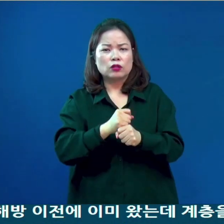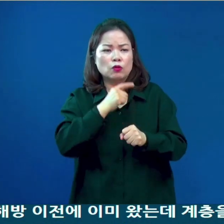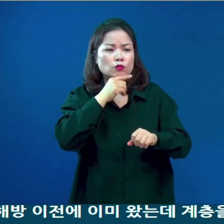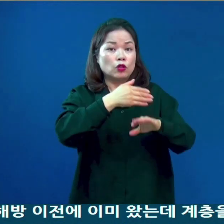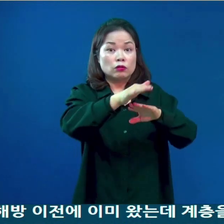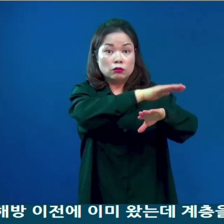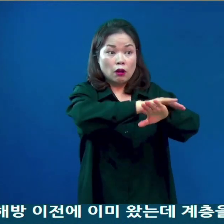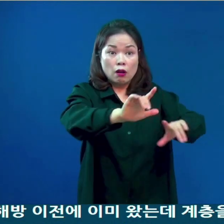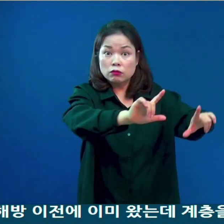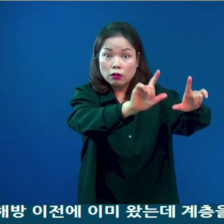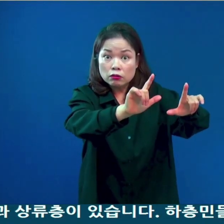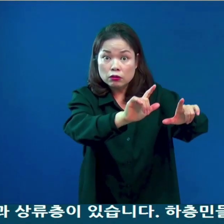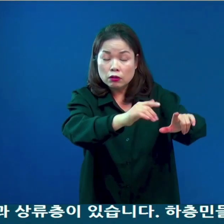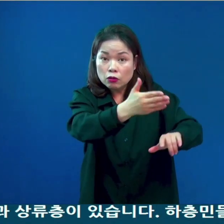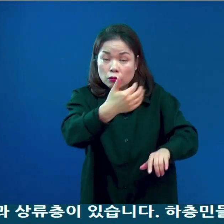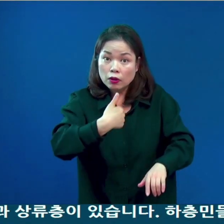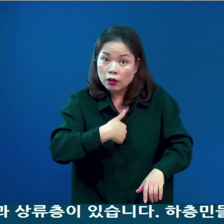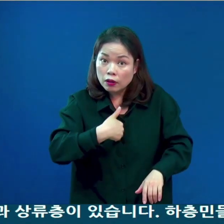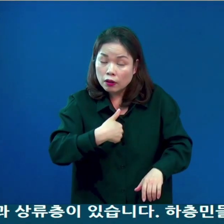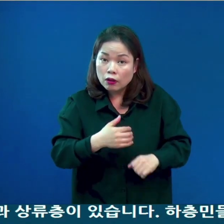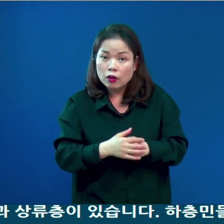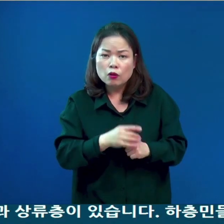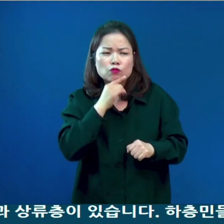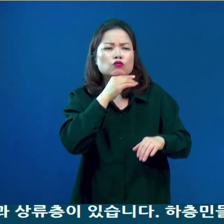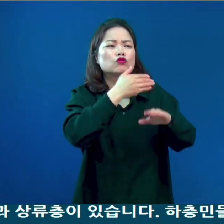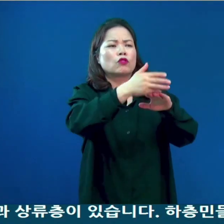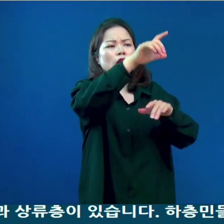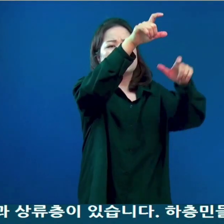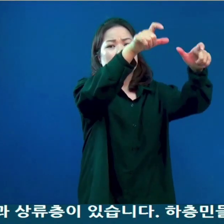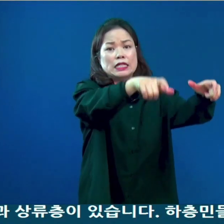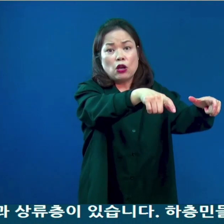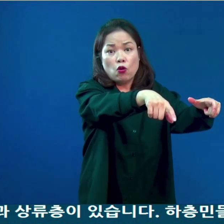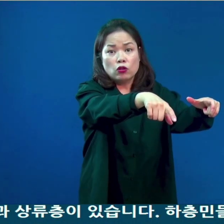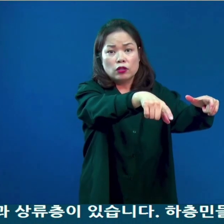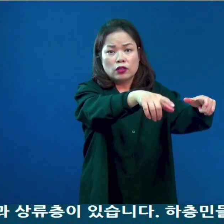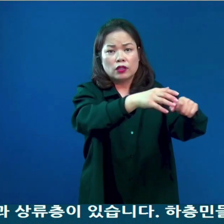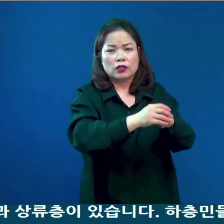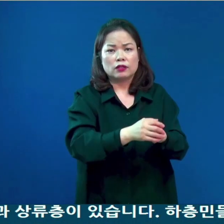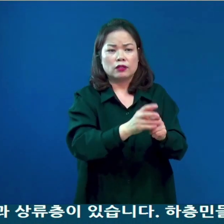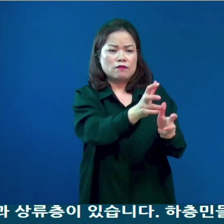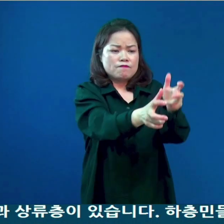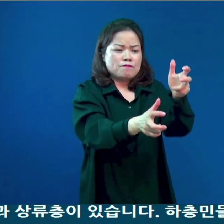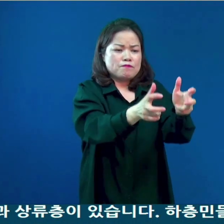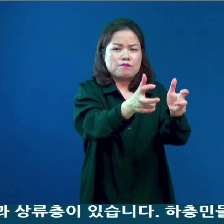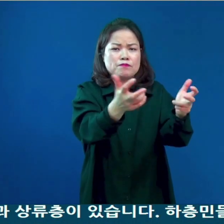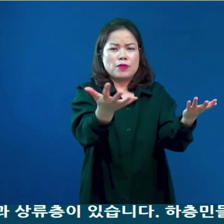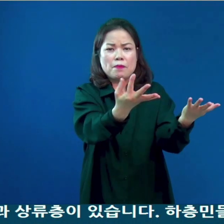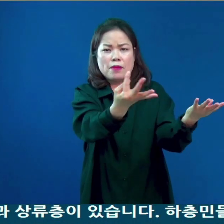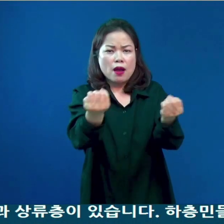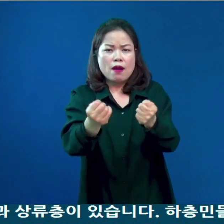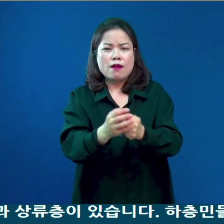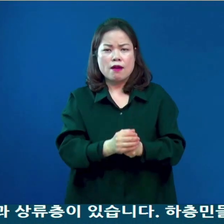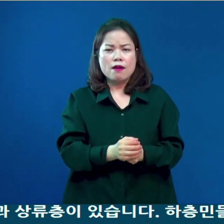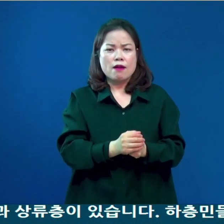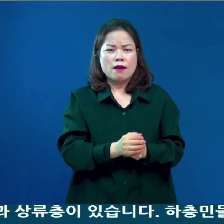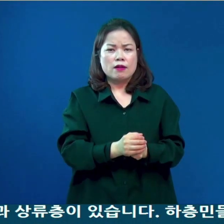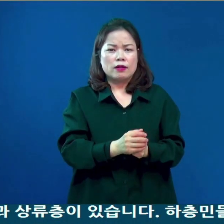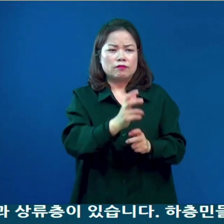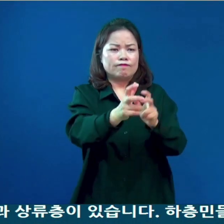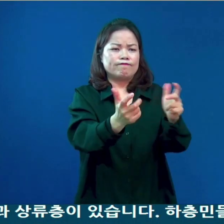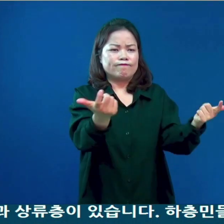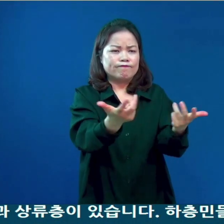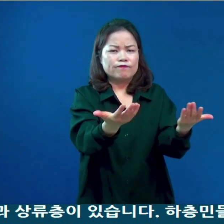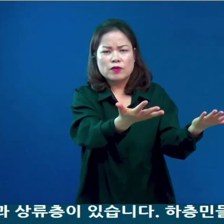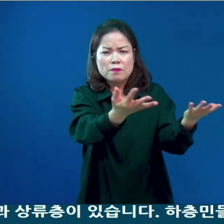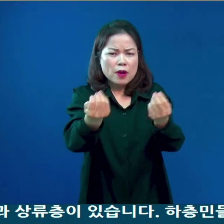잘 살았습니다. 여러분 아시겠습니다만 북한 지역에 이 공업지대가 많이 있었기 때문에 북한 지역의 이 상공업이 훨씬